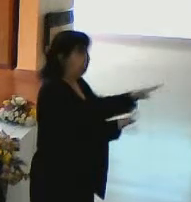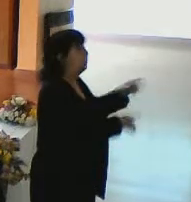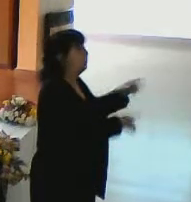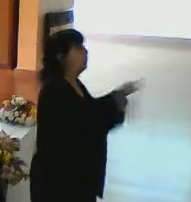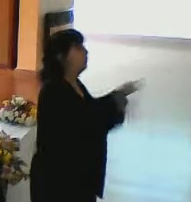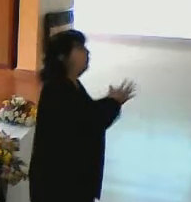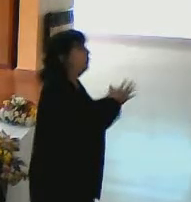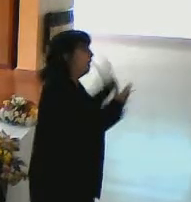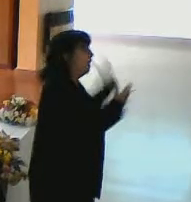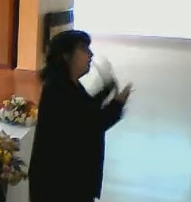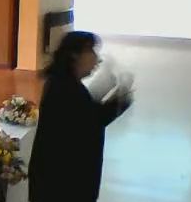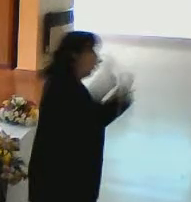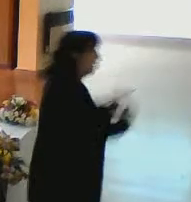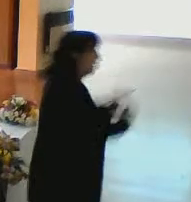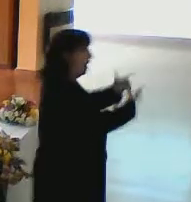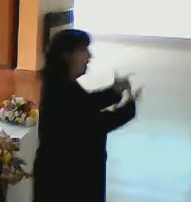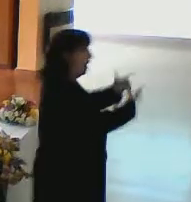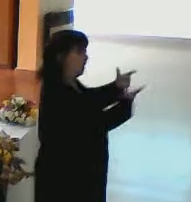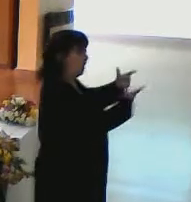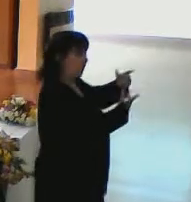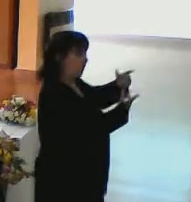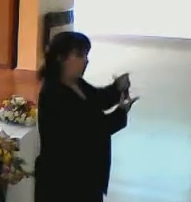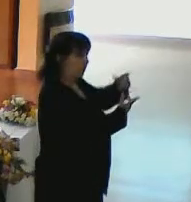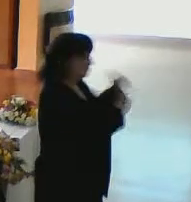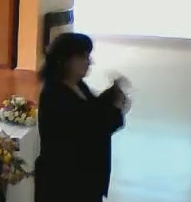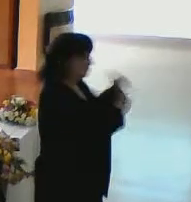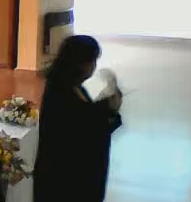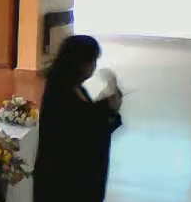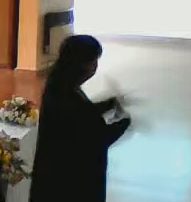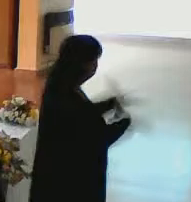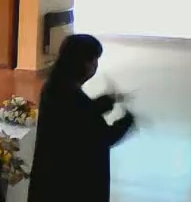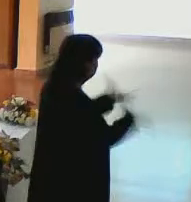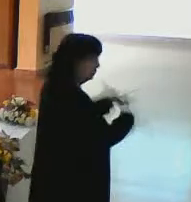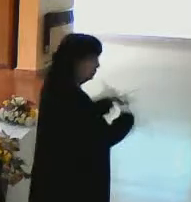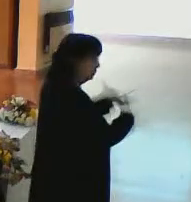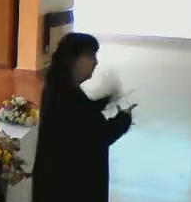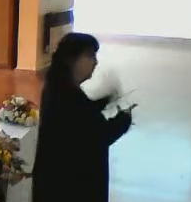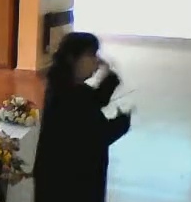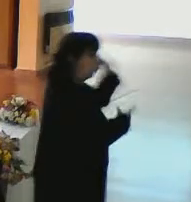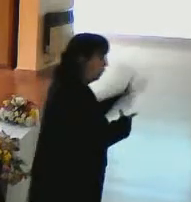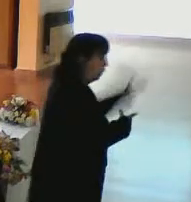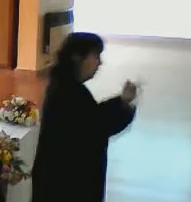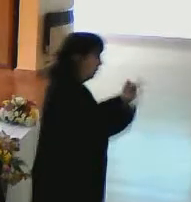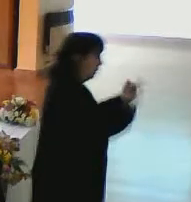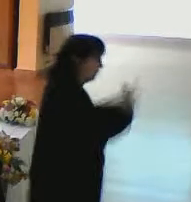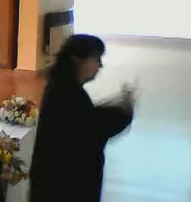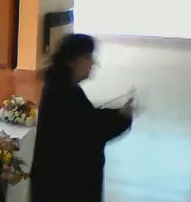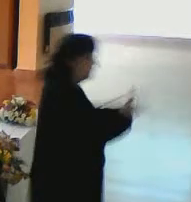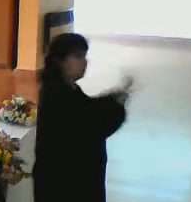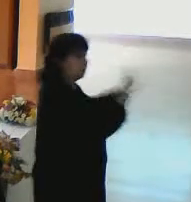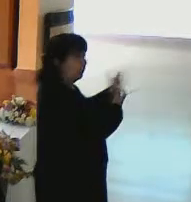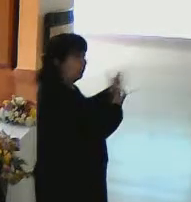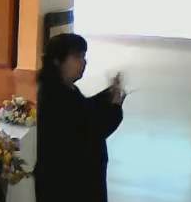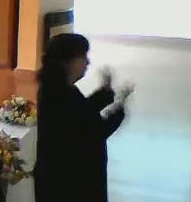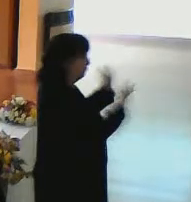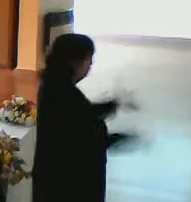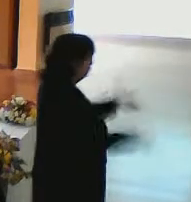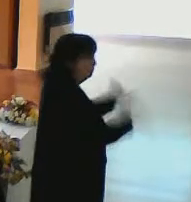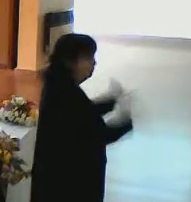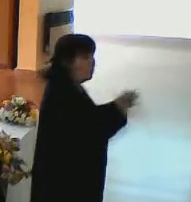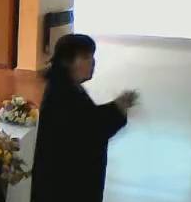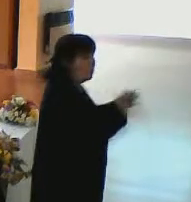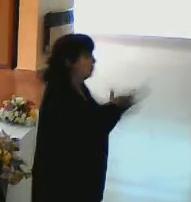o emocionales. Y bueno, también tenemos la consulta de neurología cuando hay signos neurológicos que